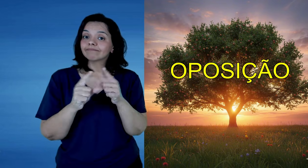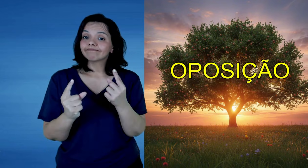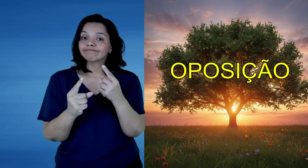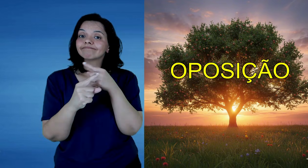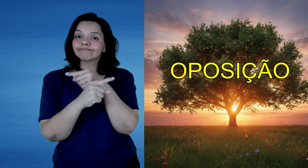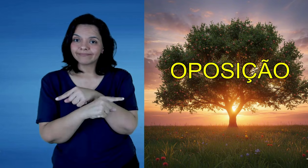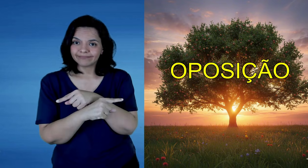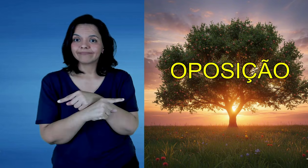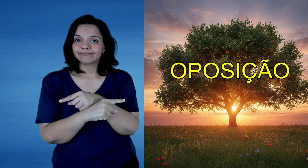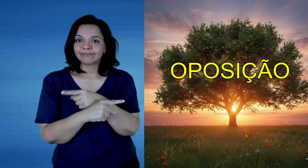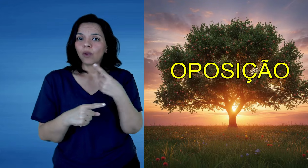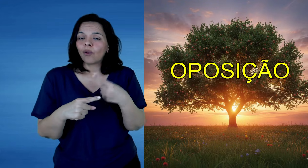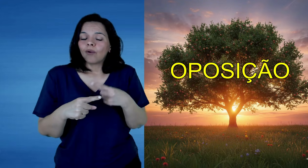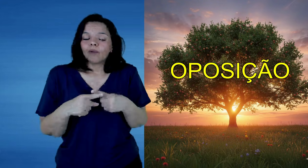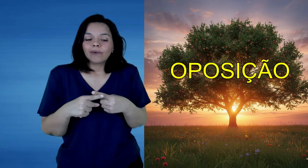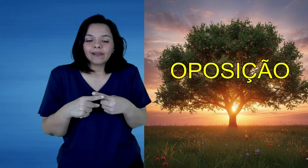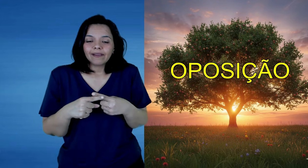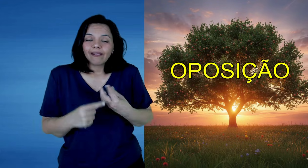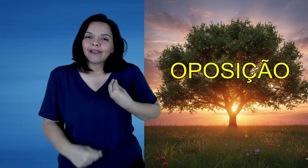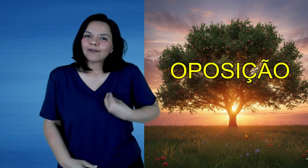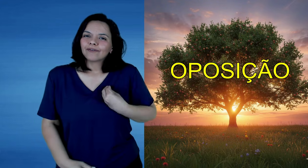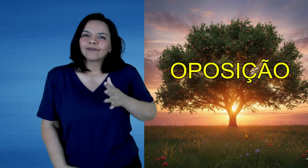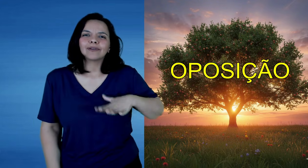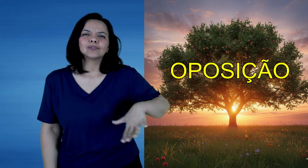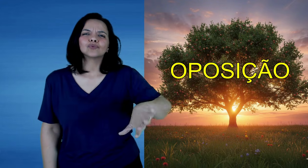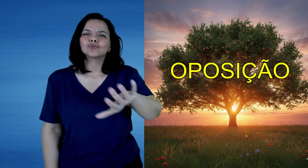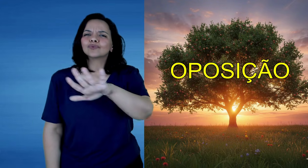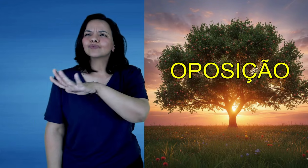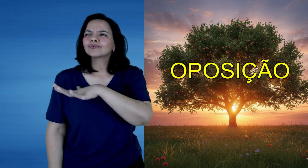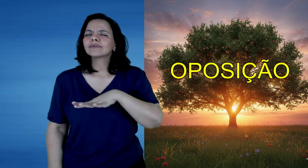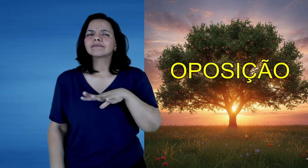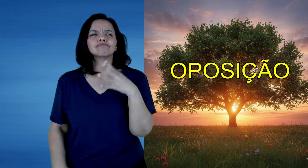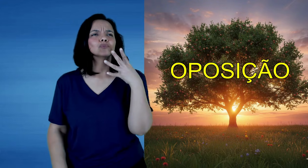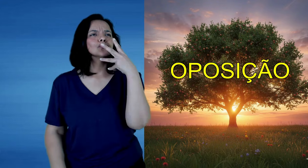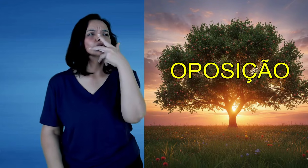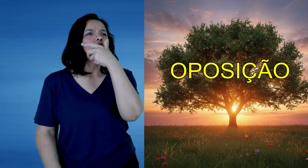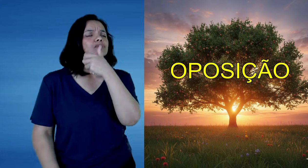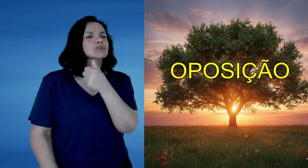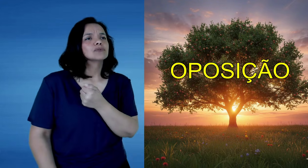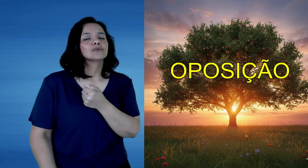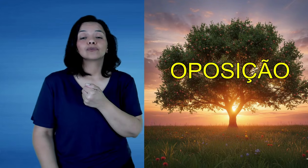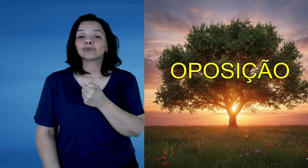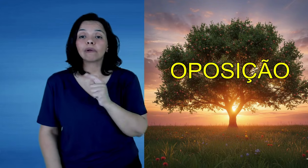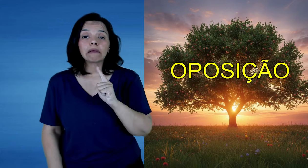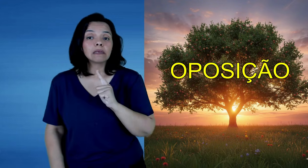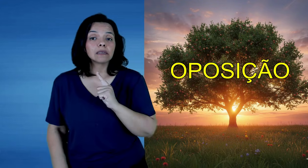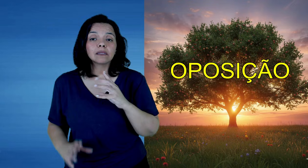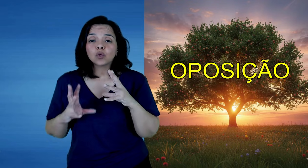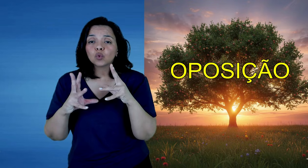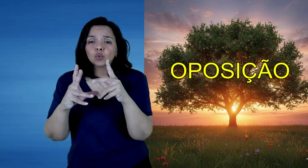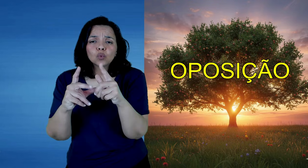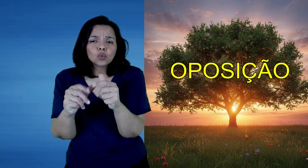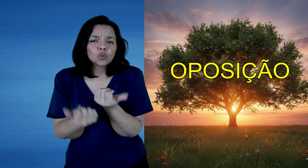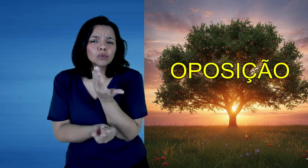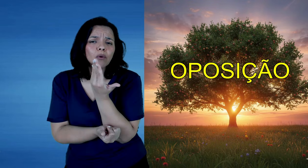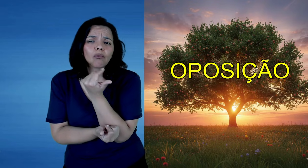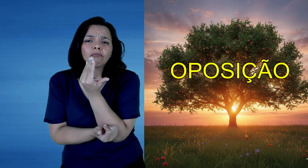Então, Adão e Eva, eles encontraram essa oposição na vida deles. Veja bem, eles viviam num lugar